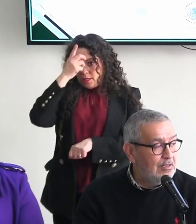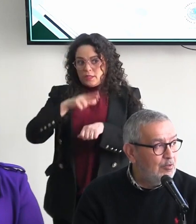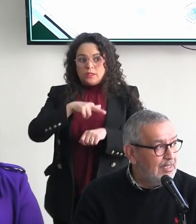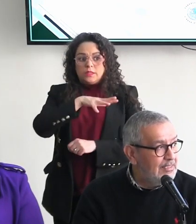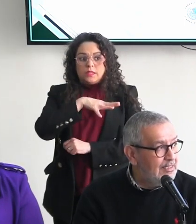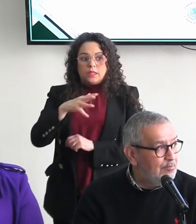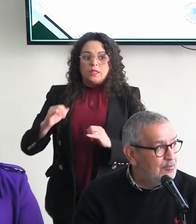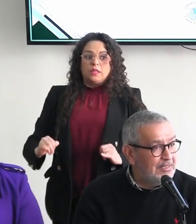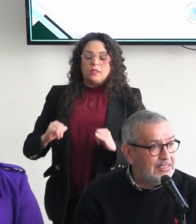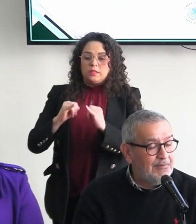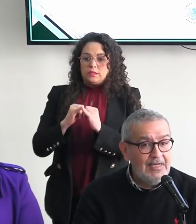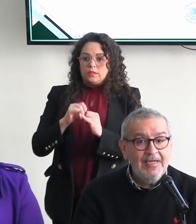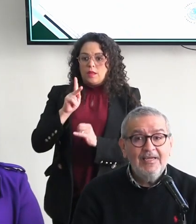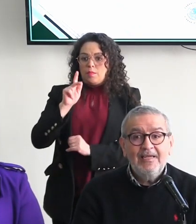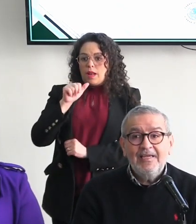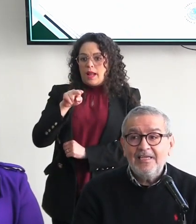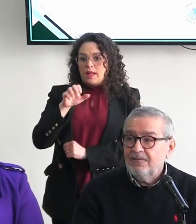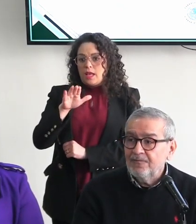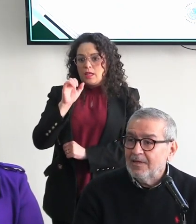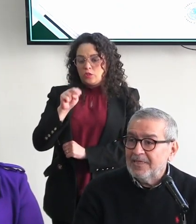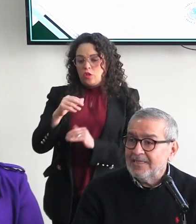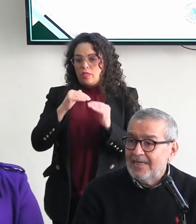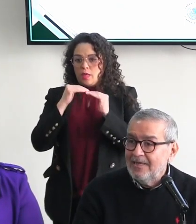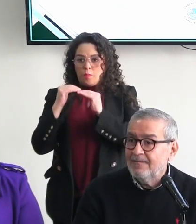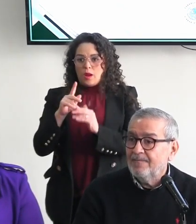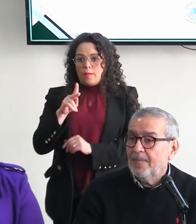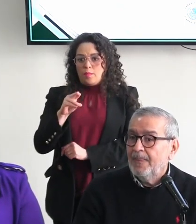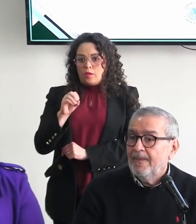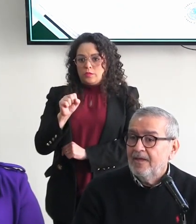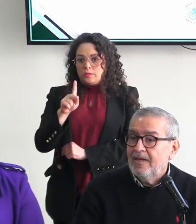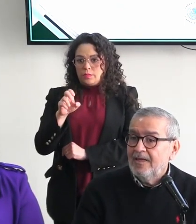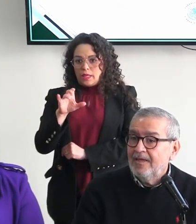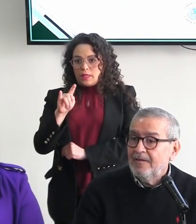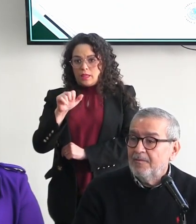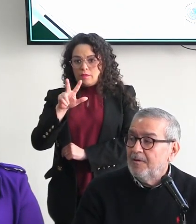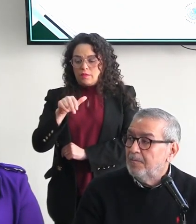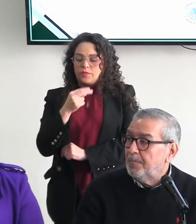Planeación Democrática y Prospectiva es fundamental,